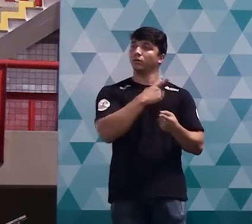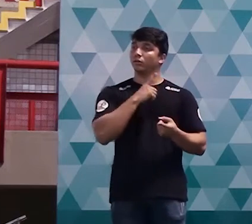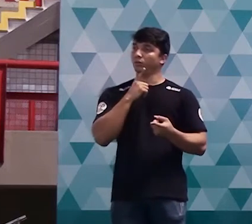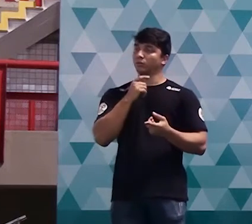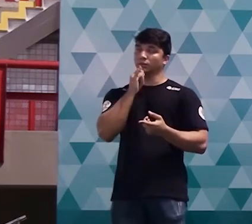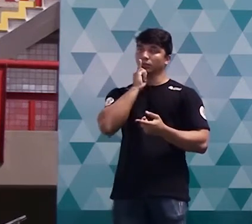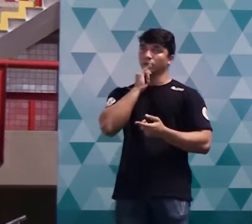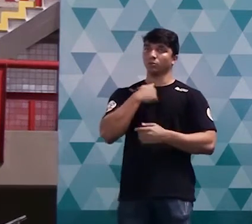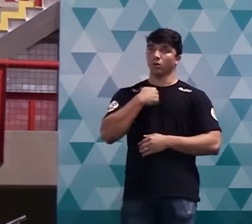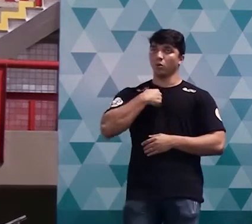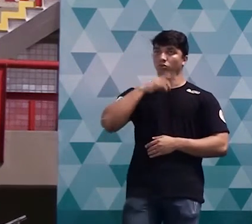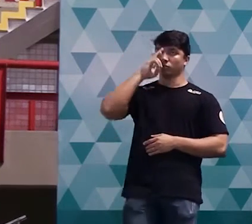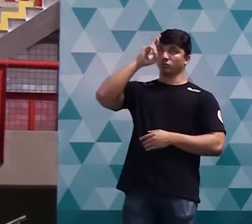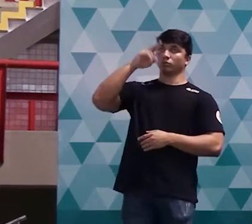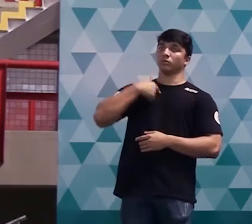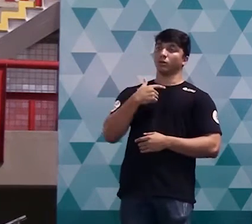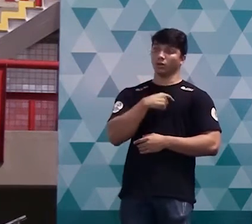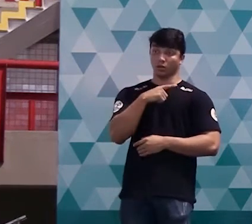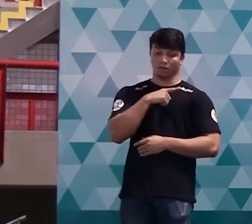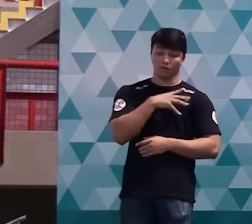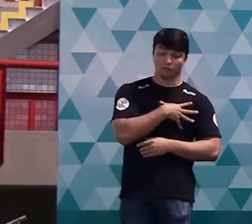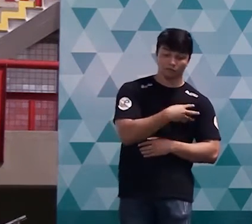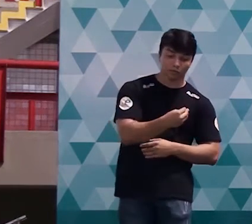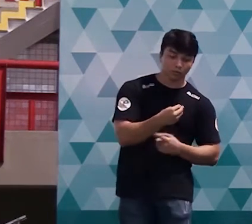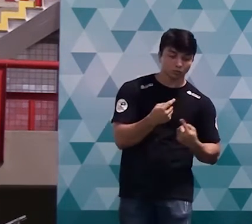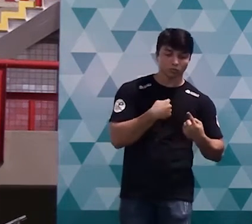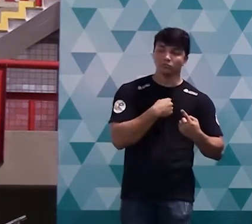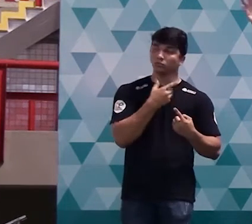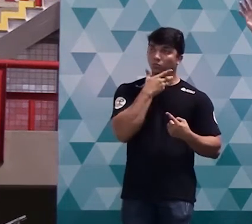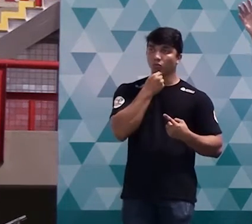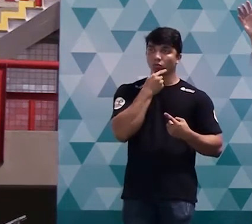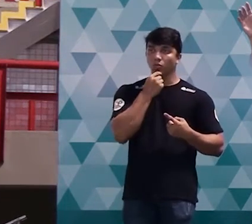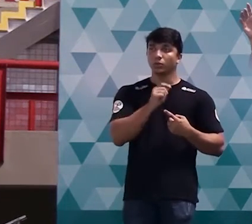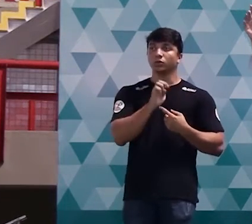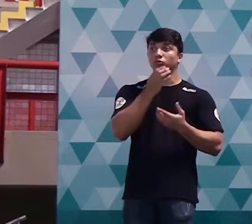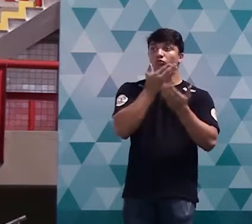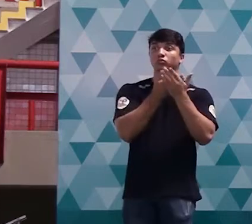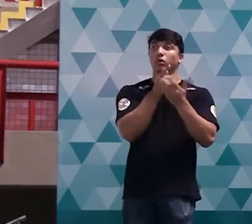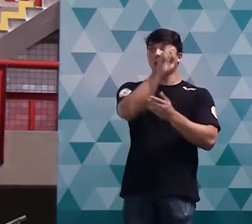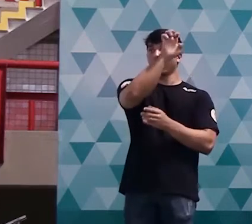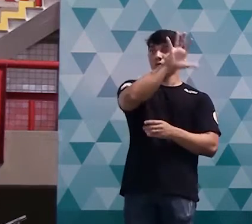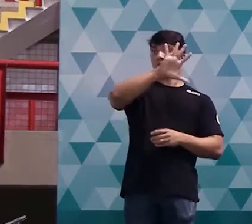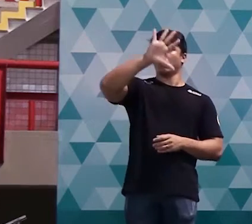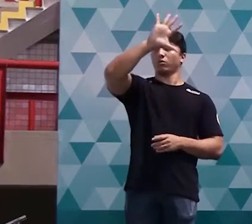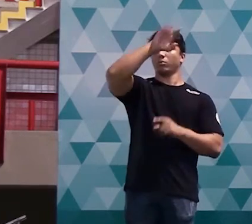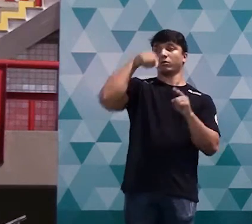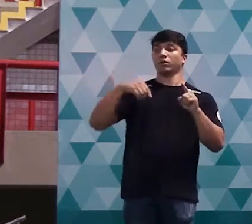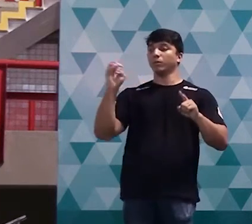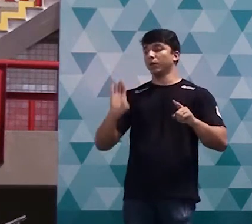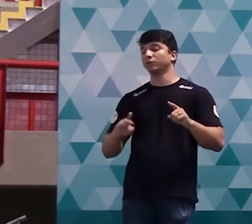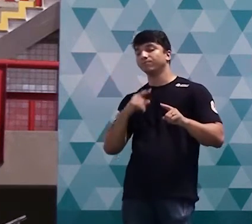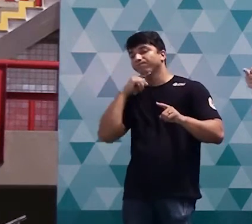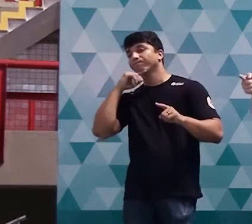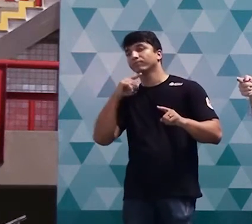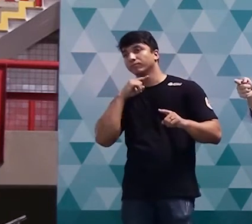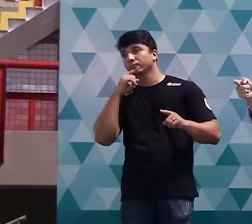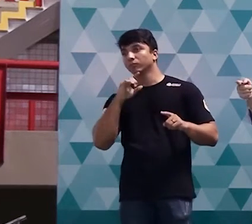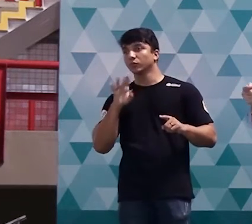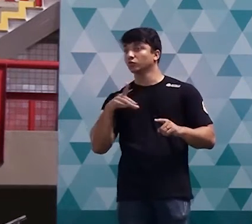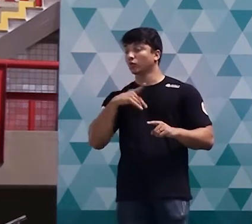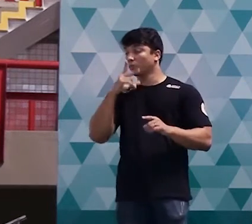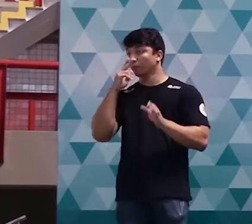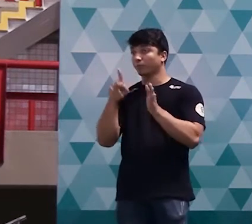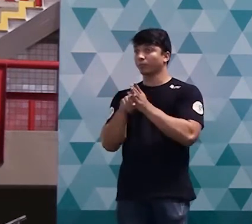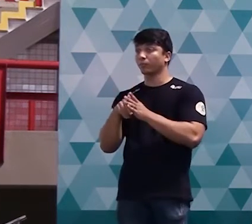engenho, eu tinha o meu filho, e o meu filho ia estudar na Europa. Porque no Brasil, escola só